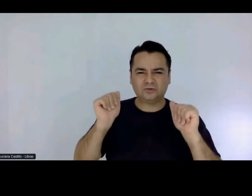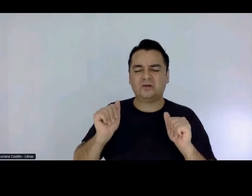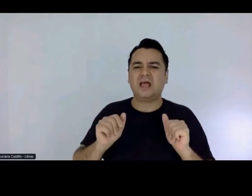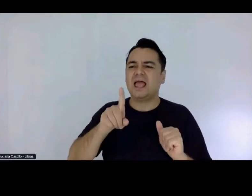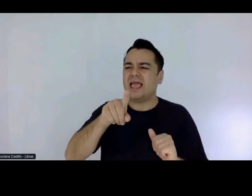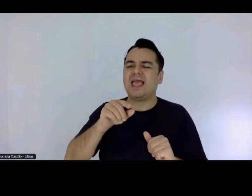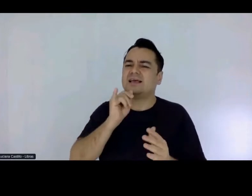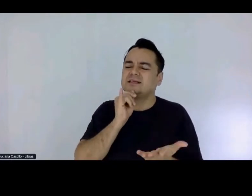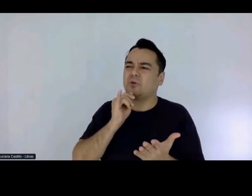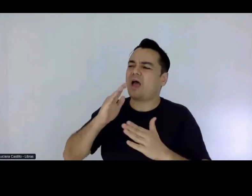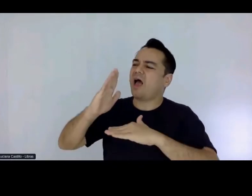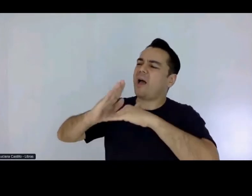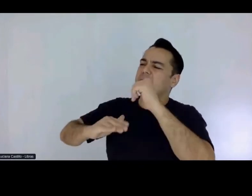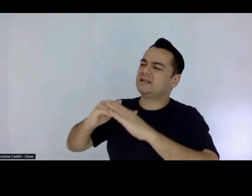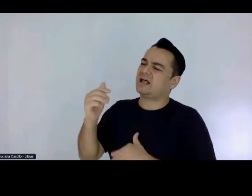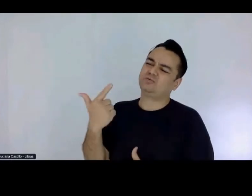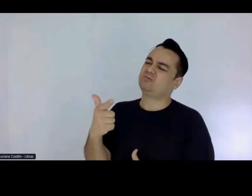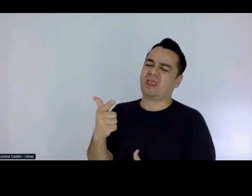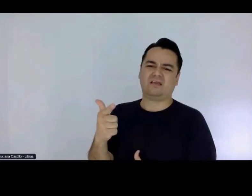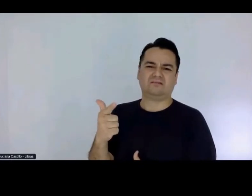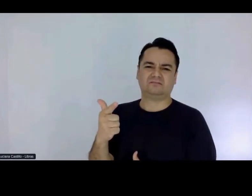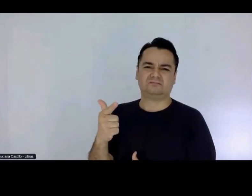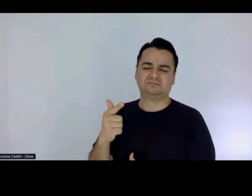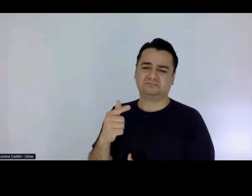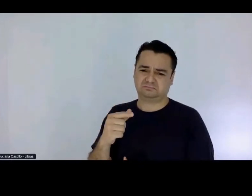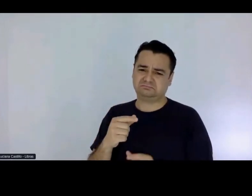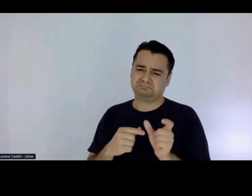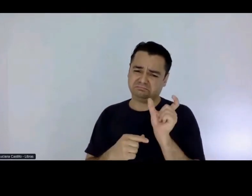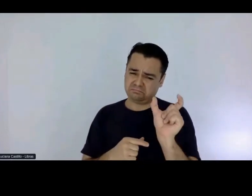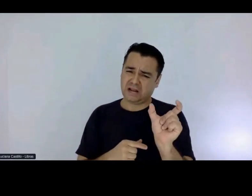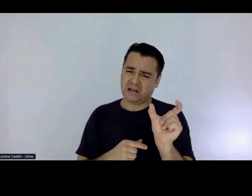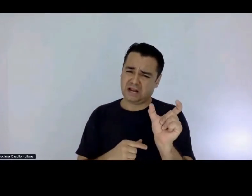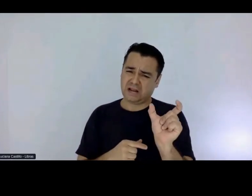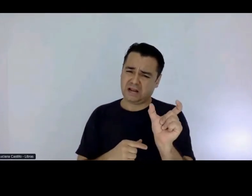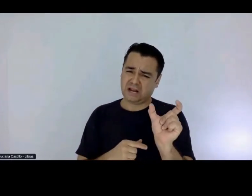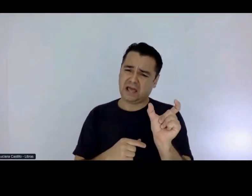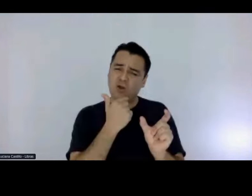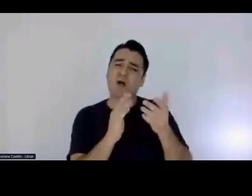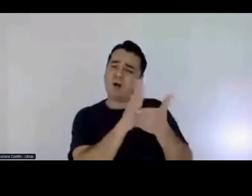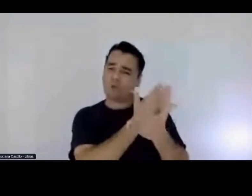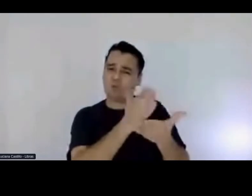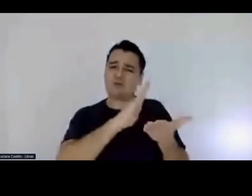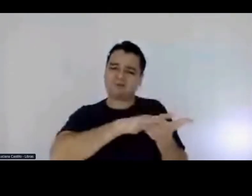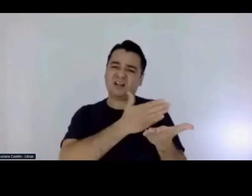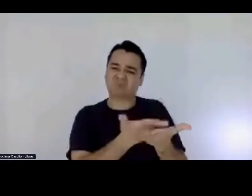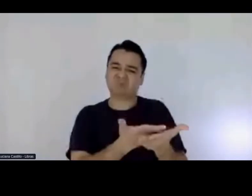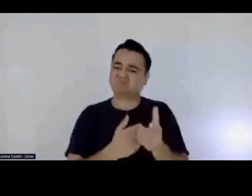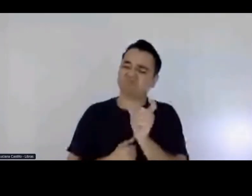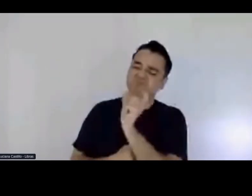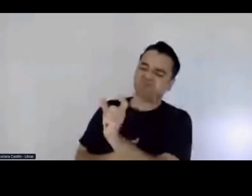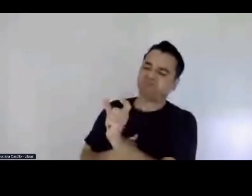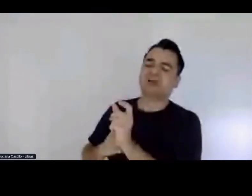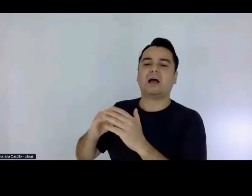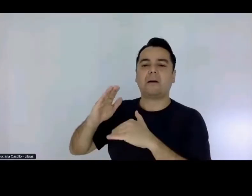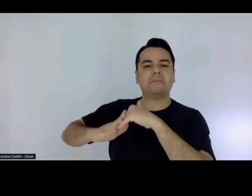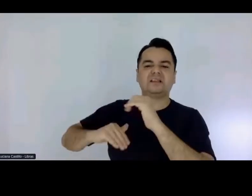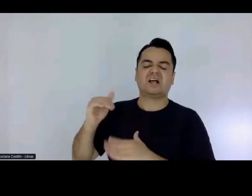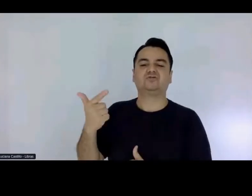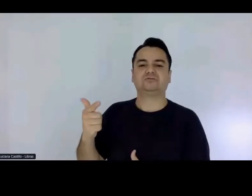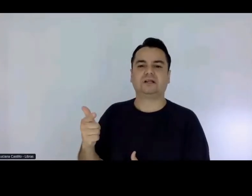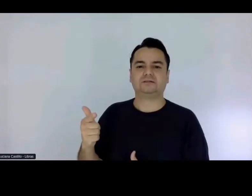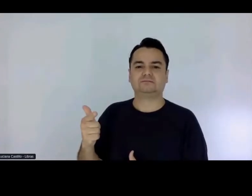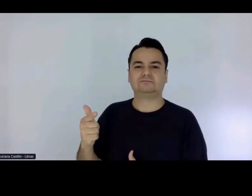desabilidade, né? Então, e a gente não mudou dentro da língua portuguesa